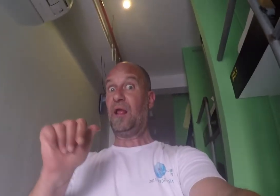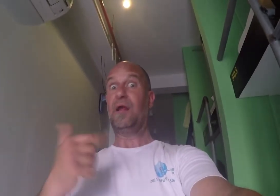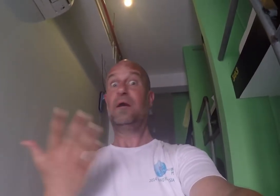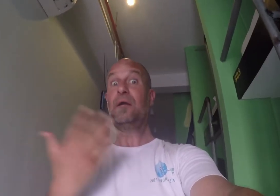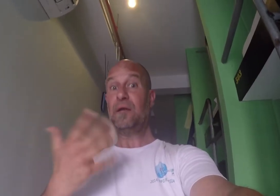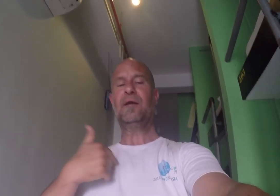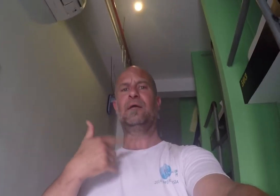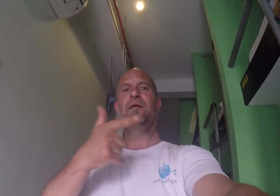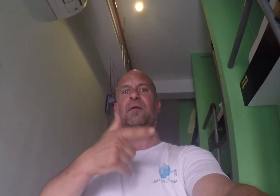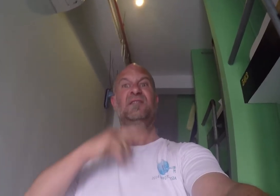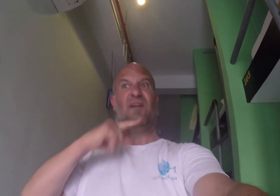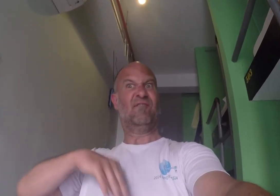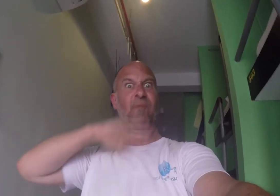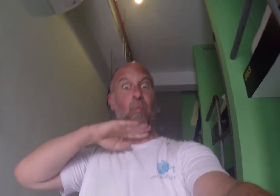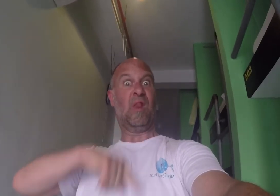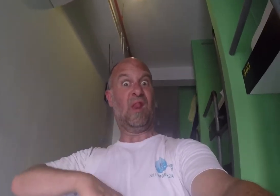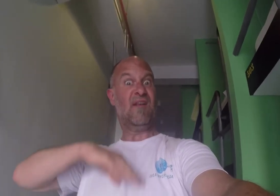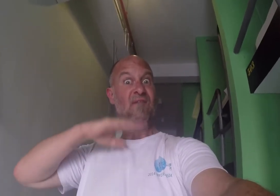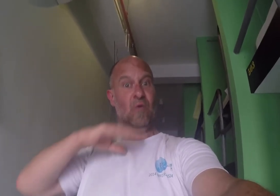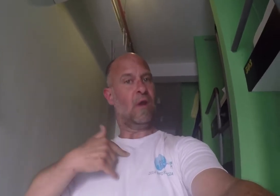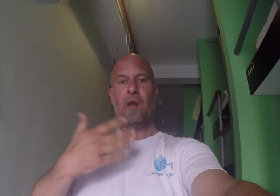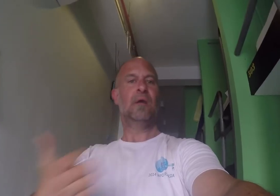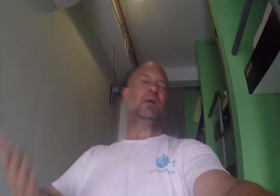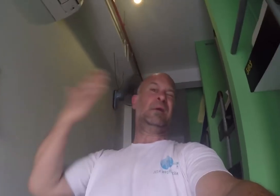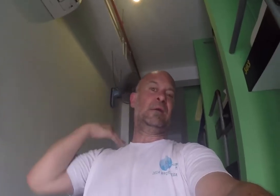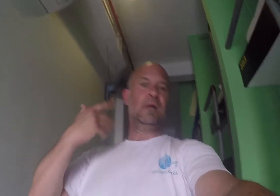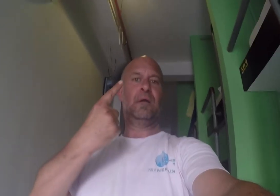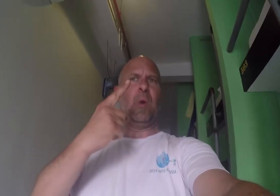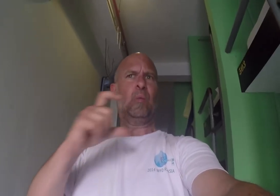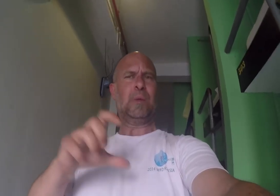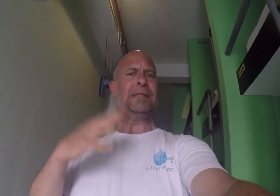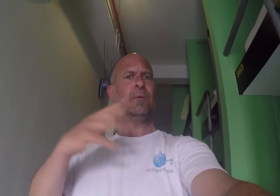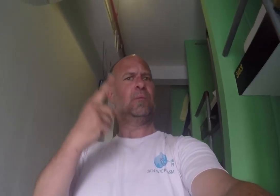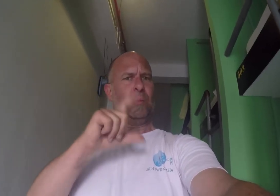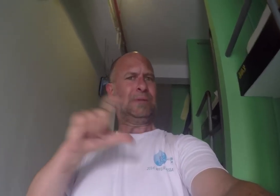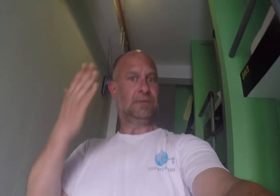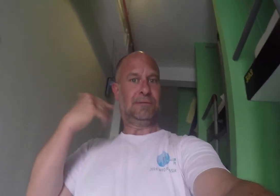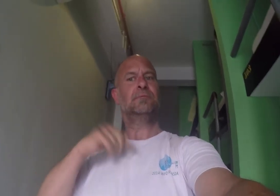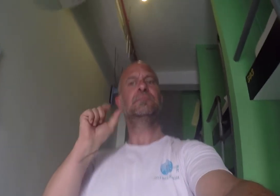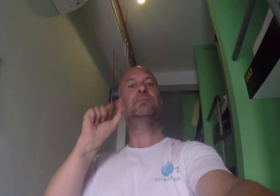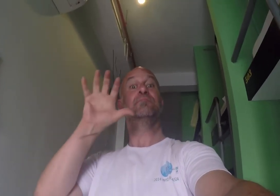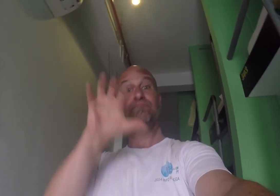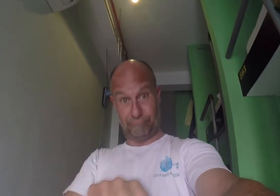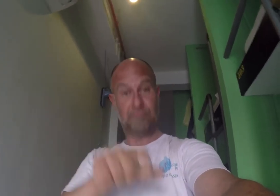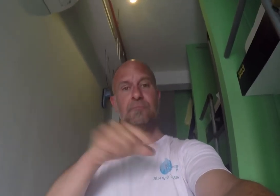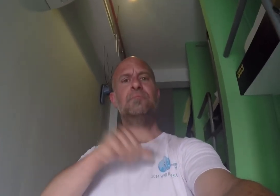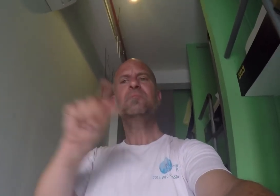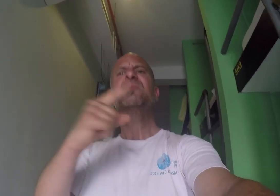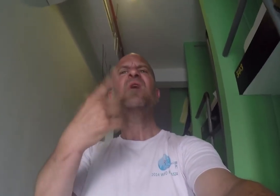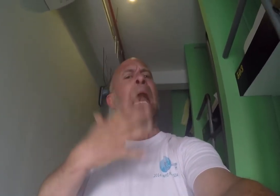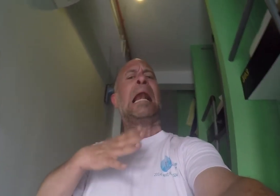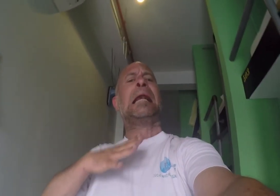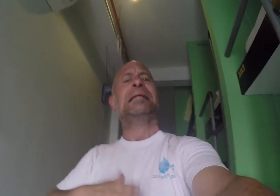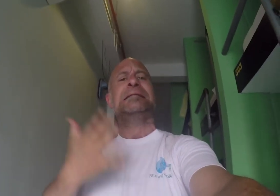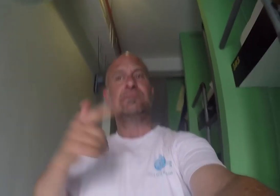Das ist Glück, denn die sagten zu mir, hier ist alles ausgebucht. Ich hatte aber schon vor einer Woche gebucht. Während der Buchung fragte man mich, hast du